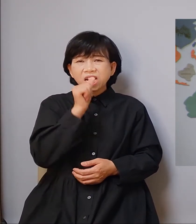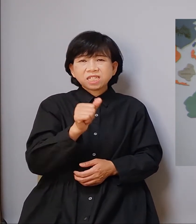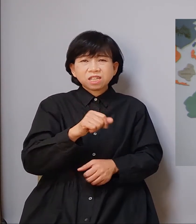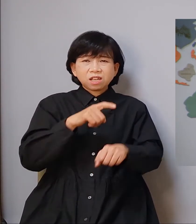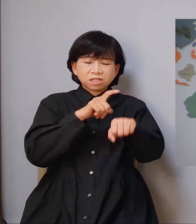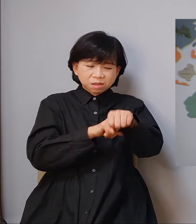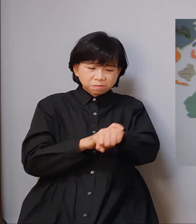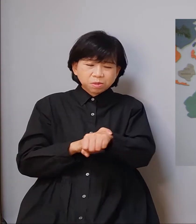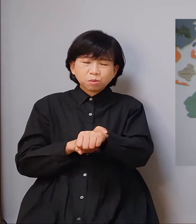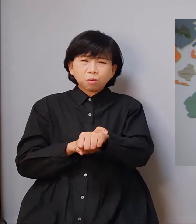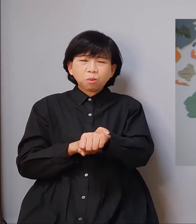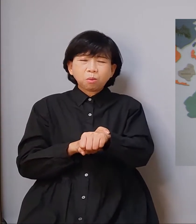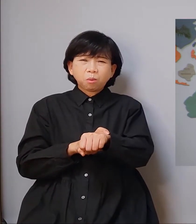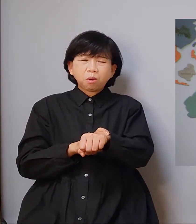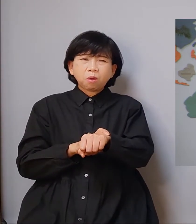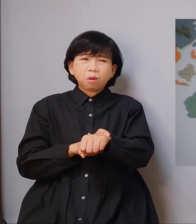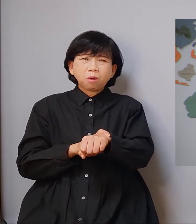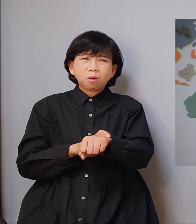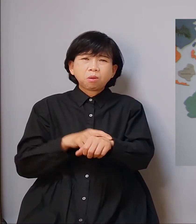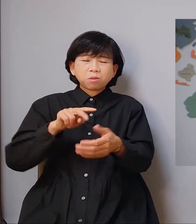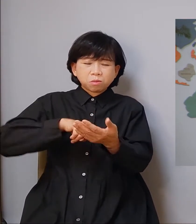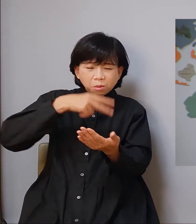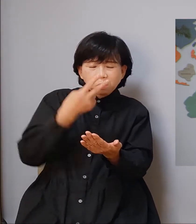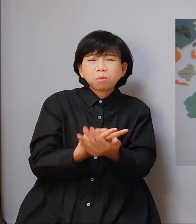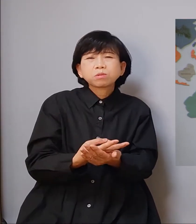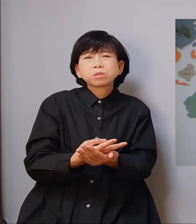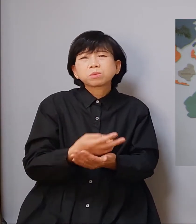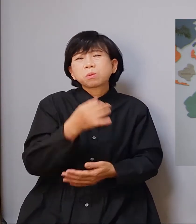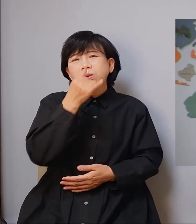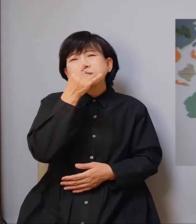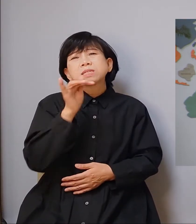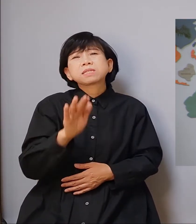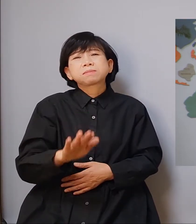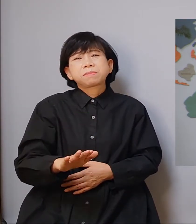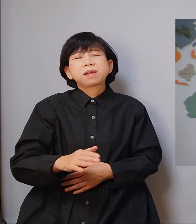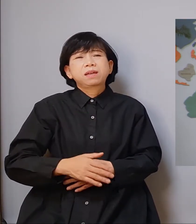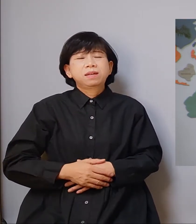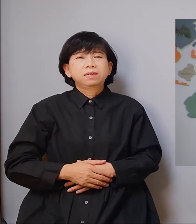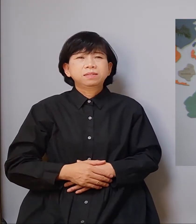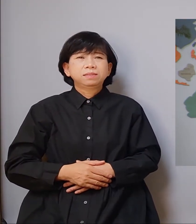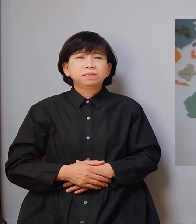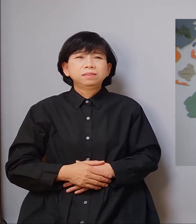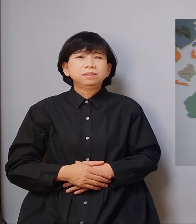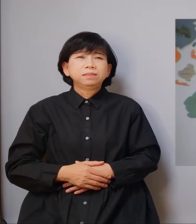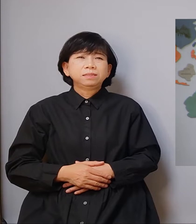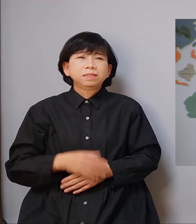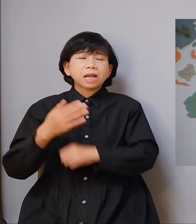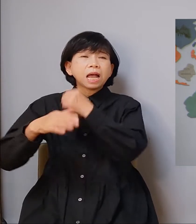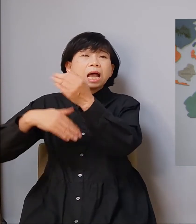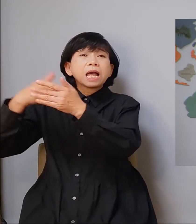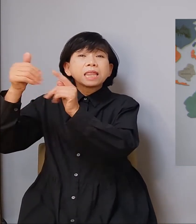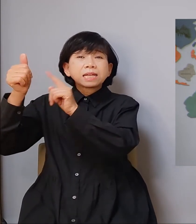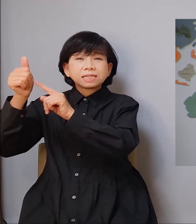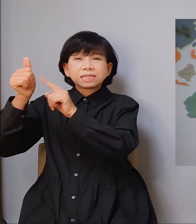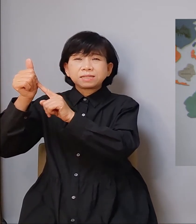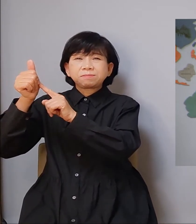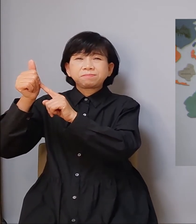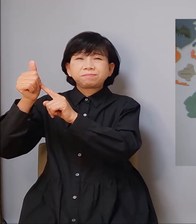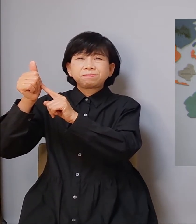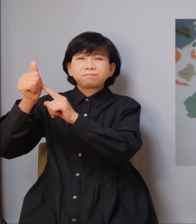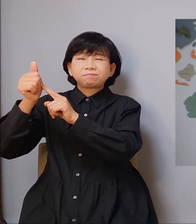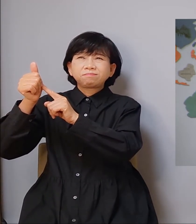때가 있습니다. 이야, 정말 아무것도 할 수 없네. 그냥 하나님만 바라볼 수밖에